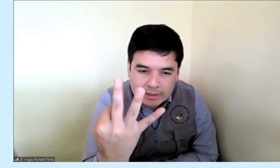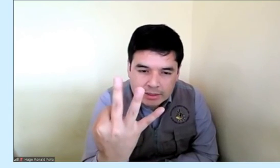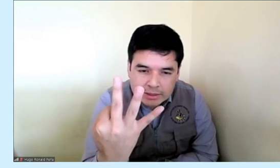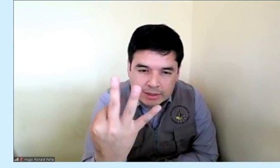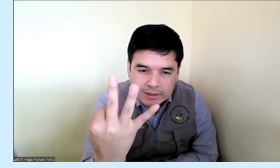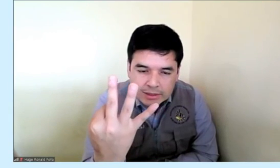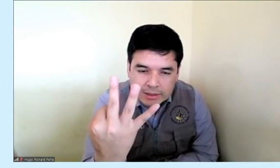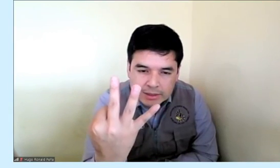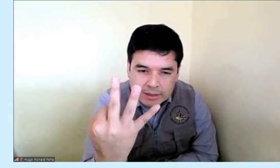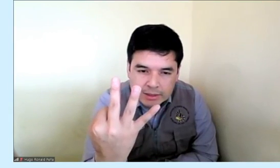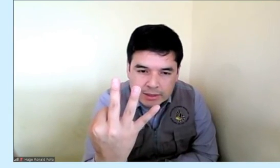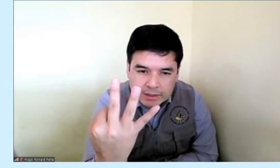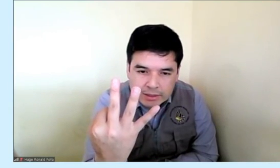el dedo medio,